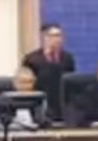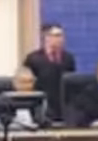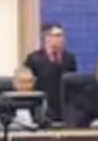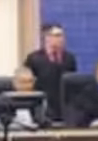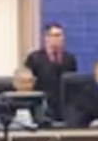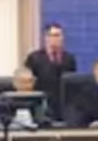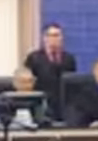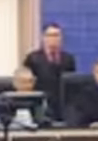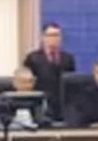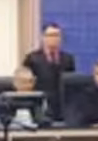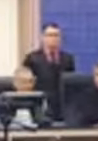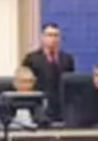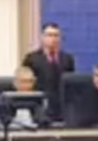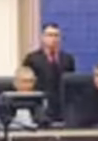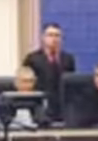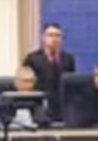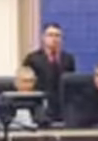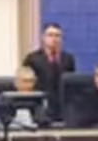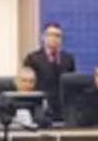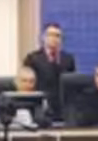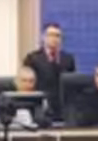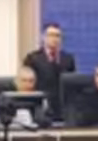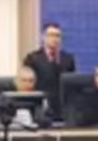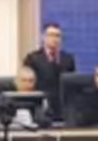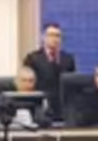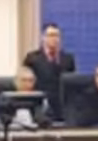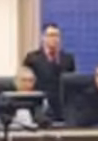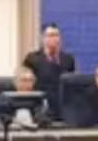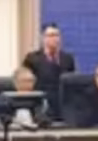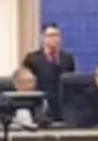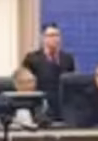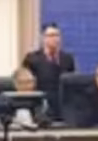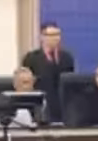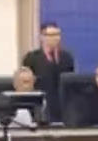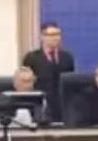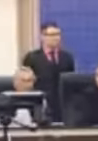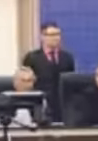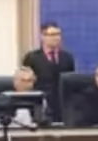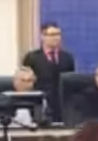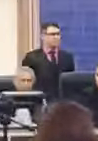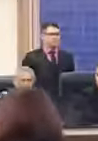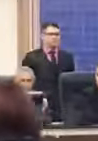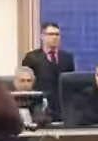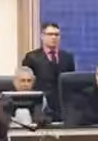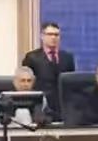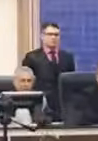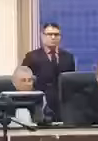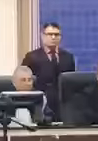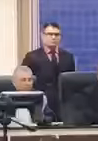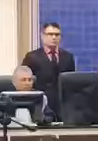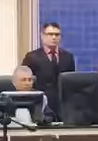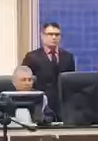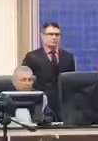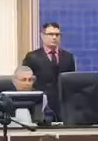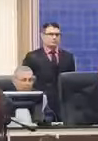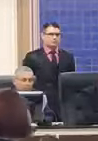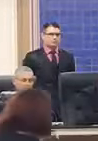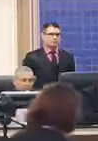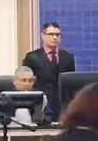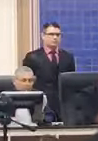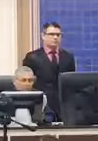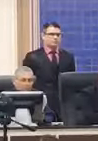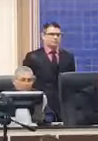Saúde. Requerimento protocolado sobre o número 0162/2020, autoria Jaime da Saúde.